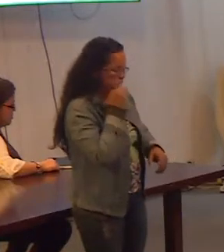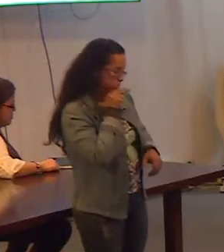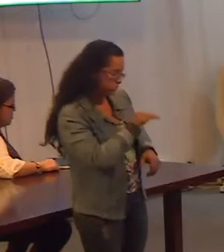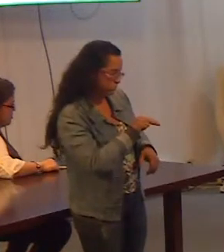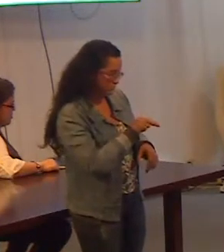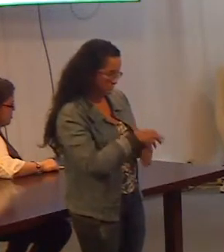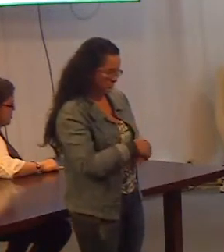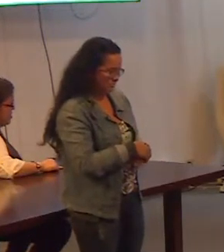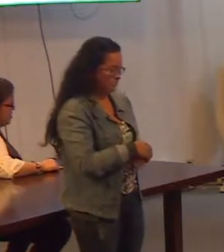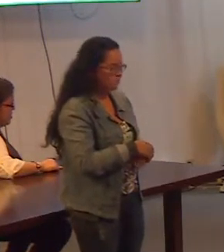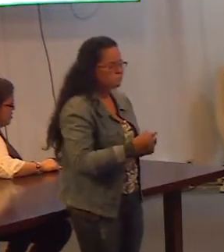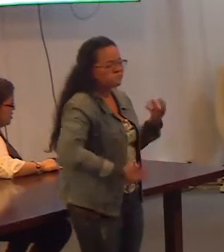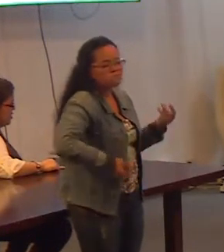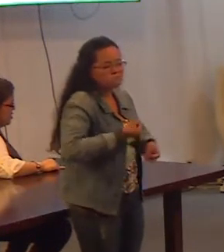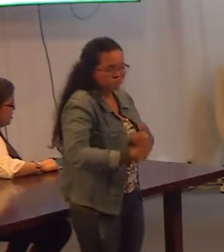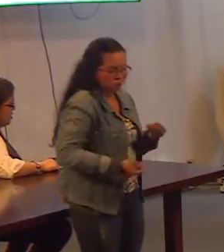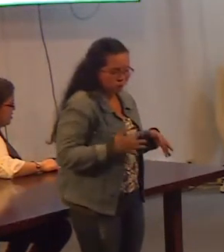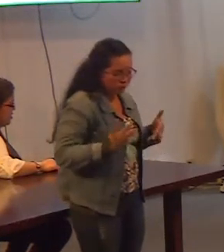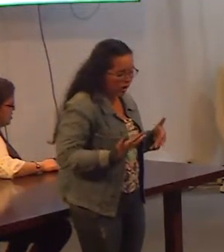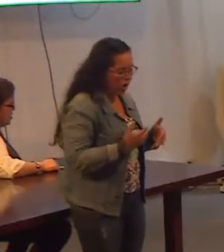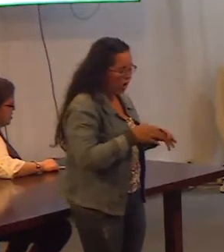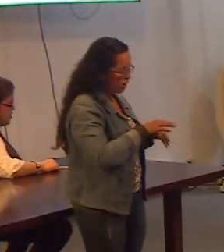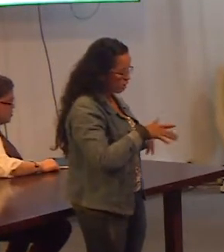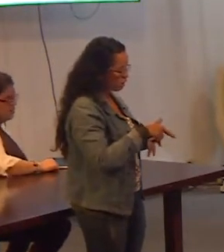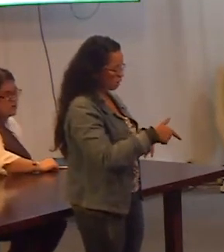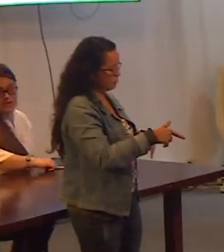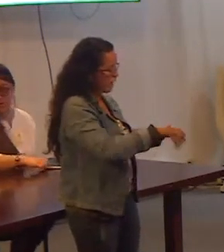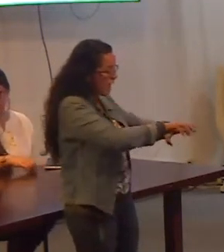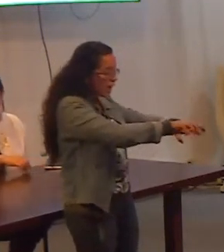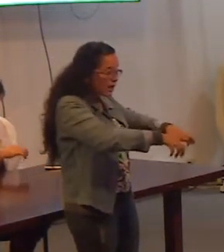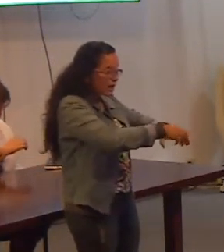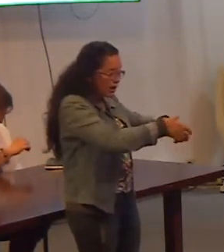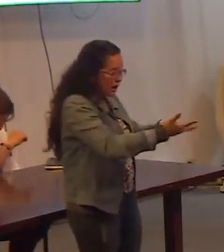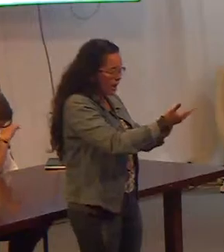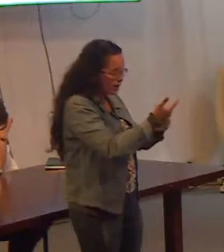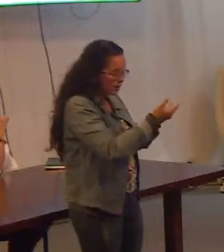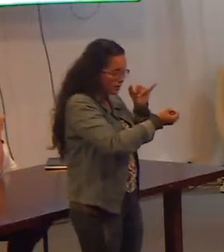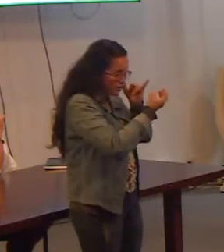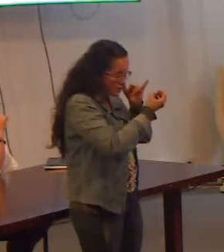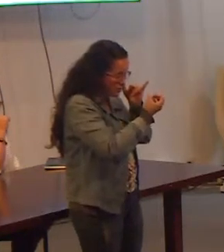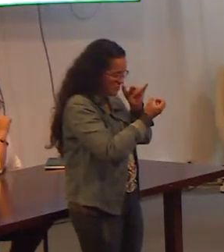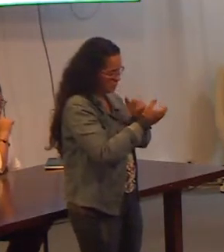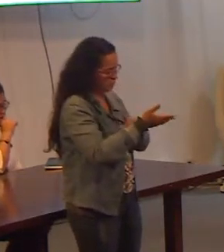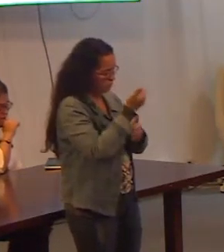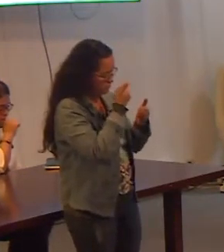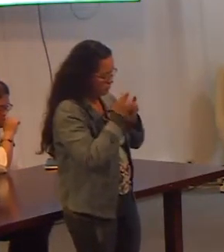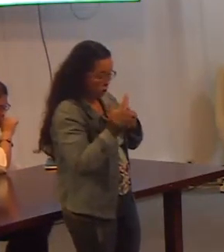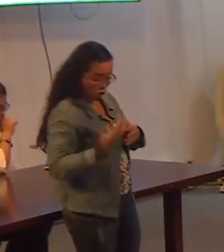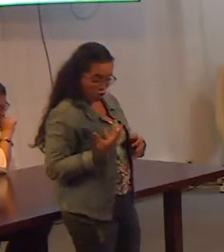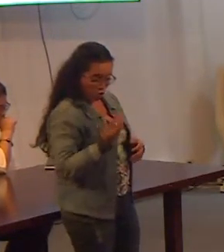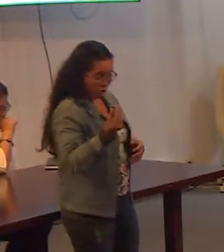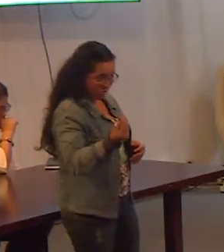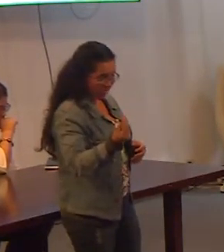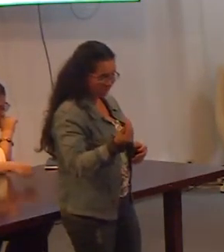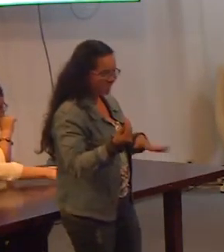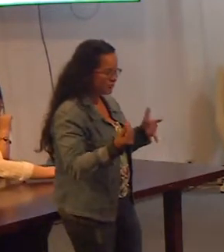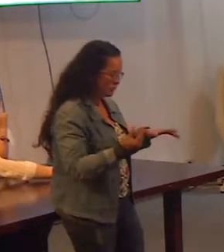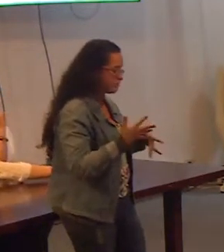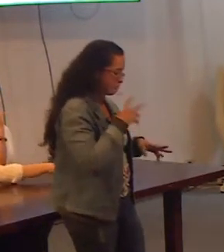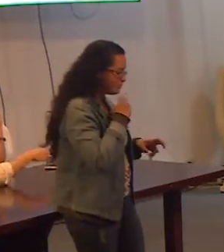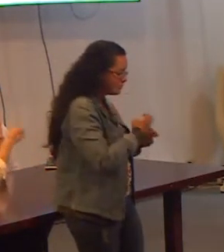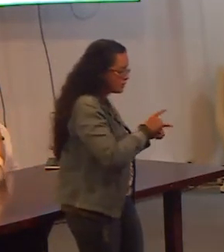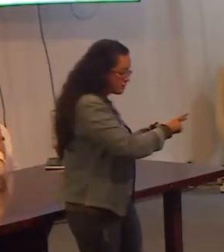pues fue tomar para mirar todas esas experiencias artístico-pedagógicas y como que todos estuviéramos en la misma sintonía, ya que estábamos en dos espacios, en dos